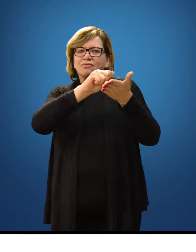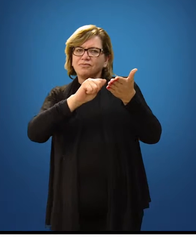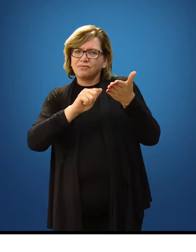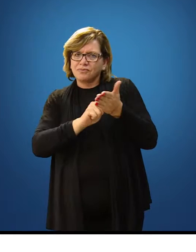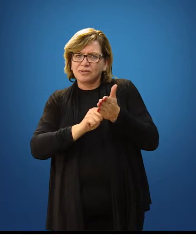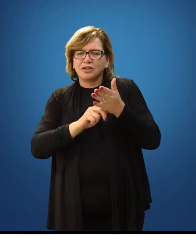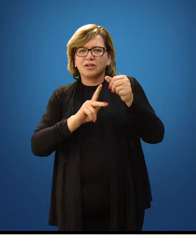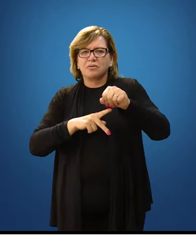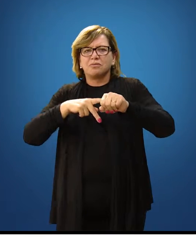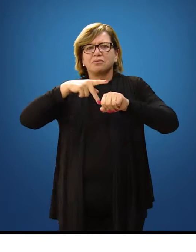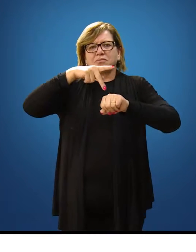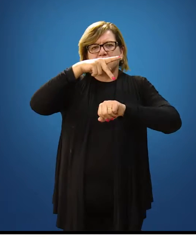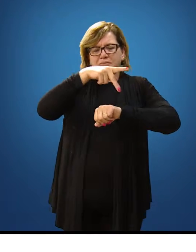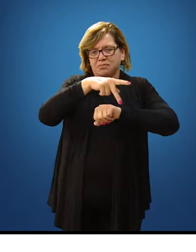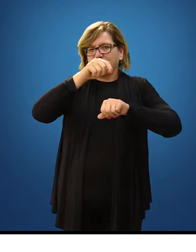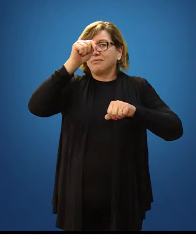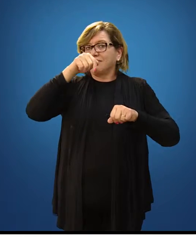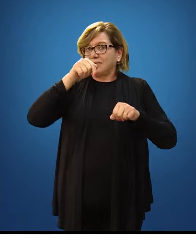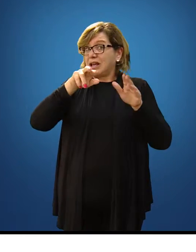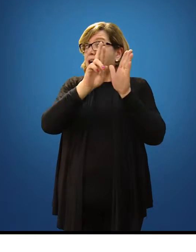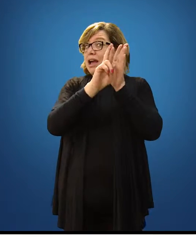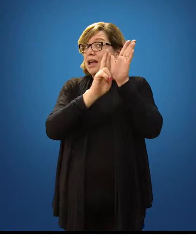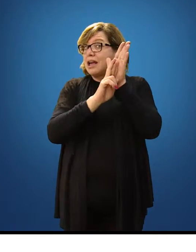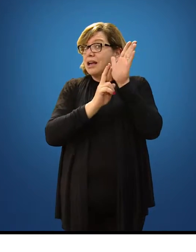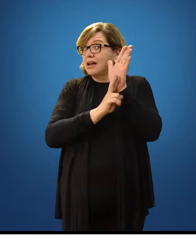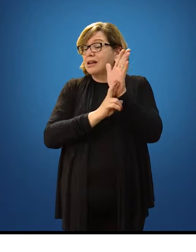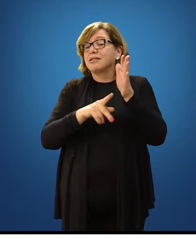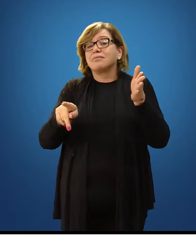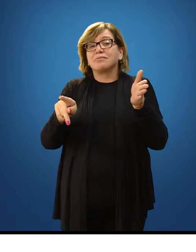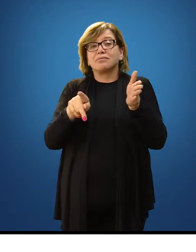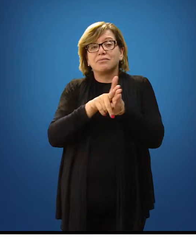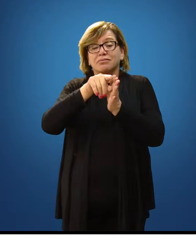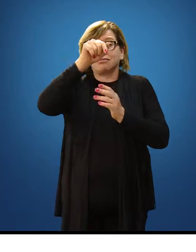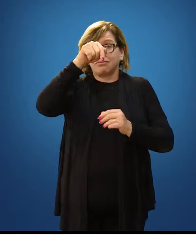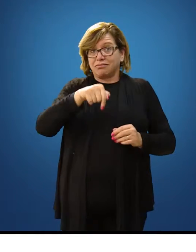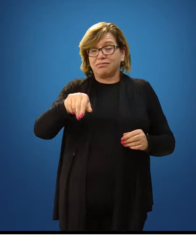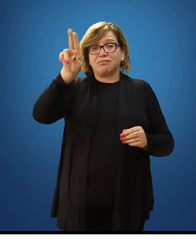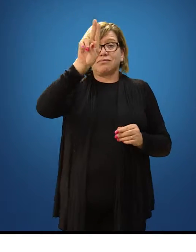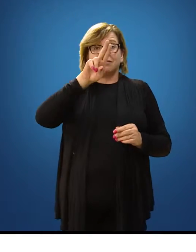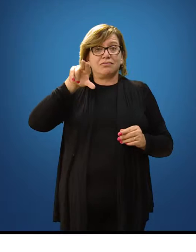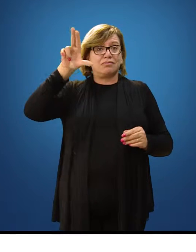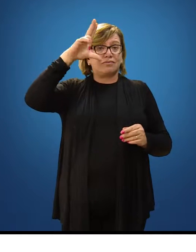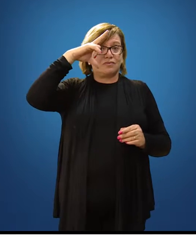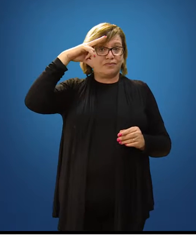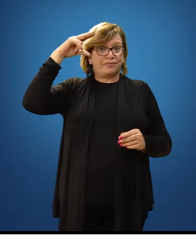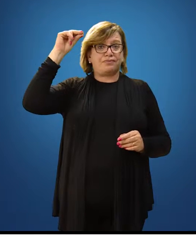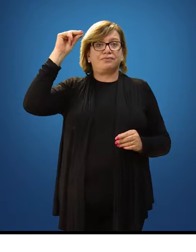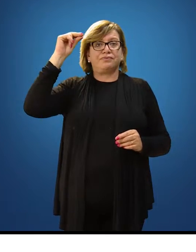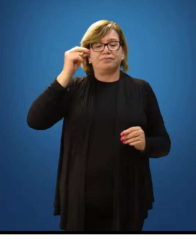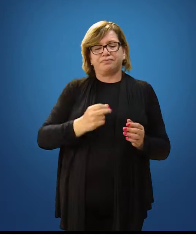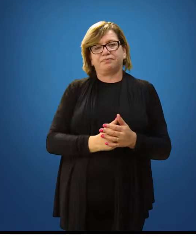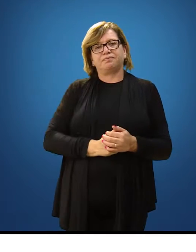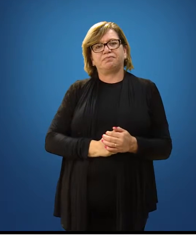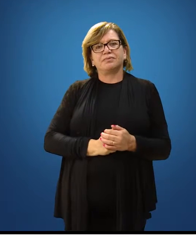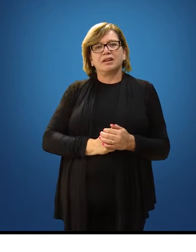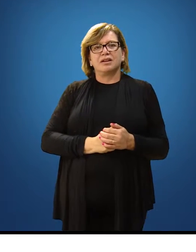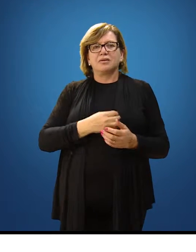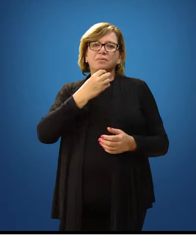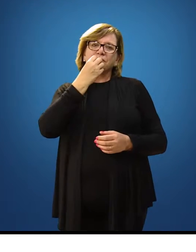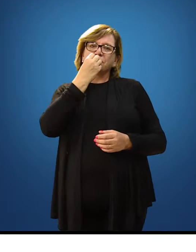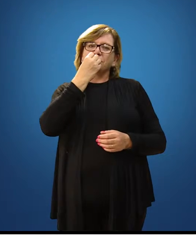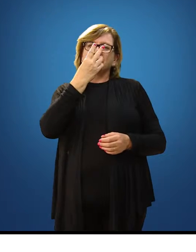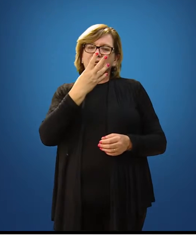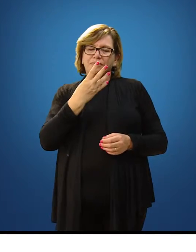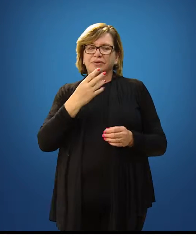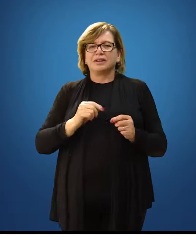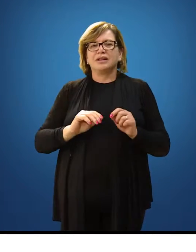de pós-graduação lato sensu adotadas pela Unicentro. Bem,